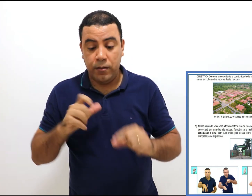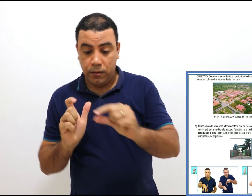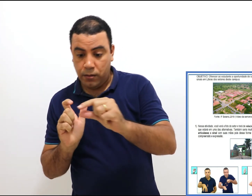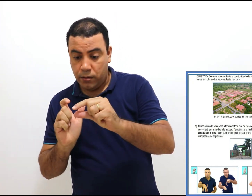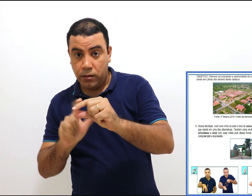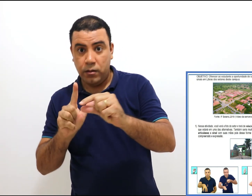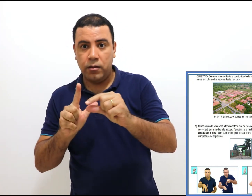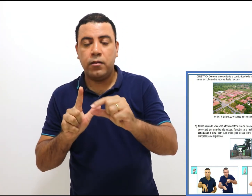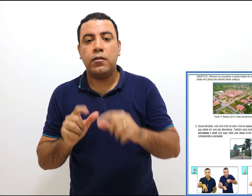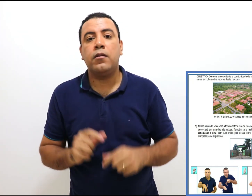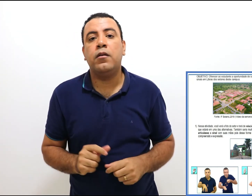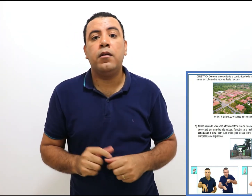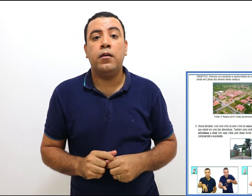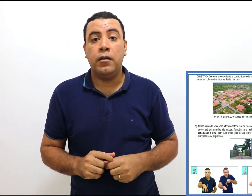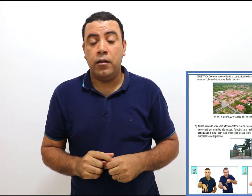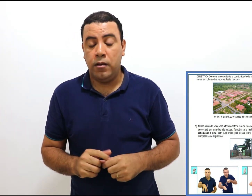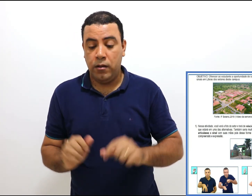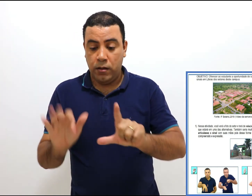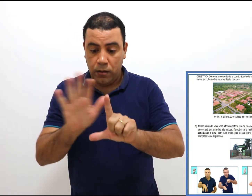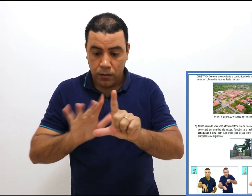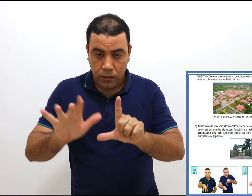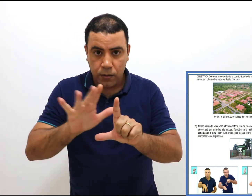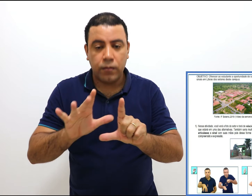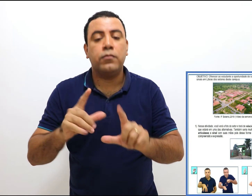e o QR Code.